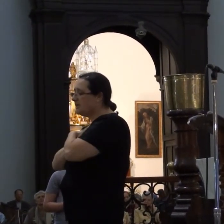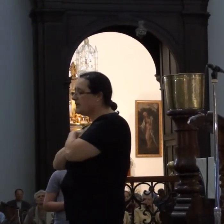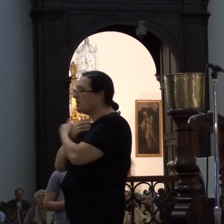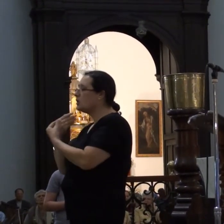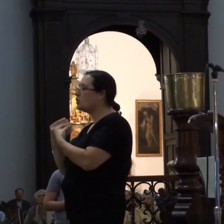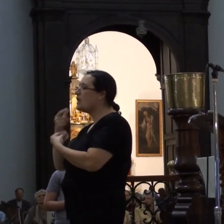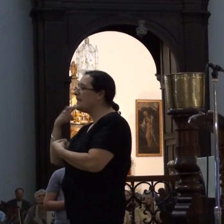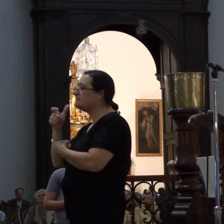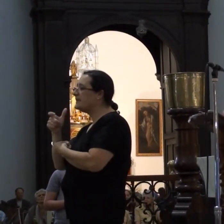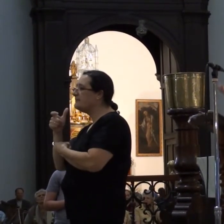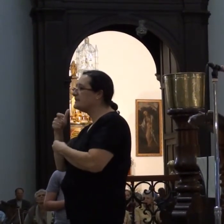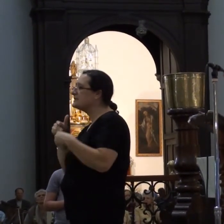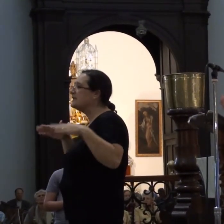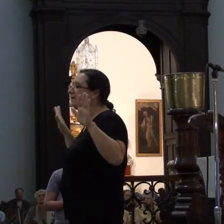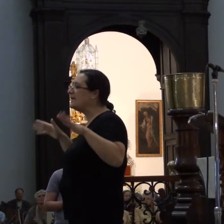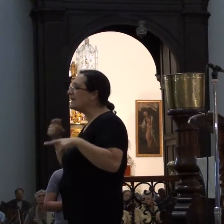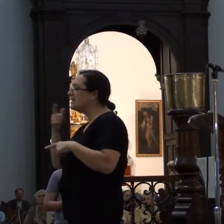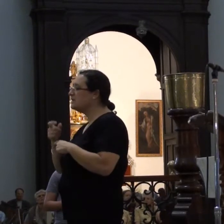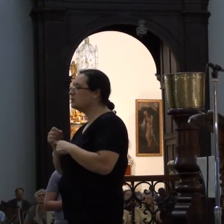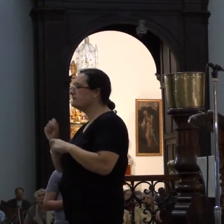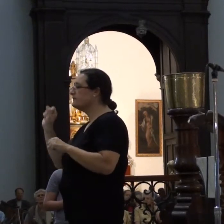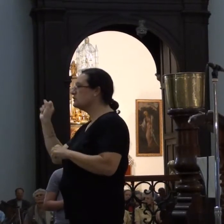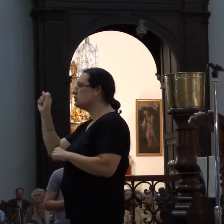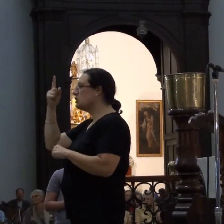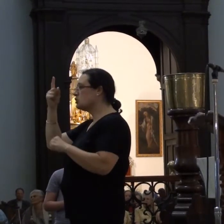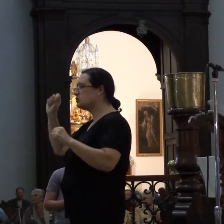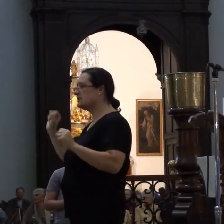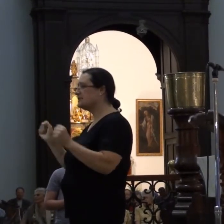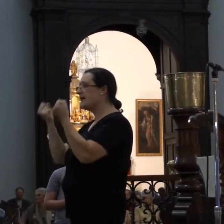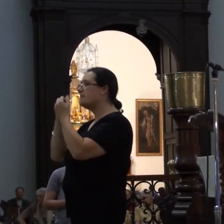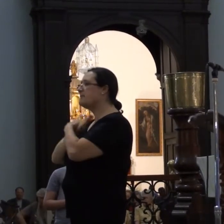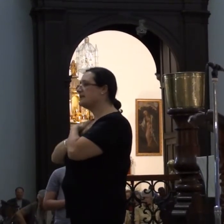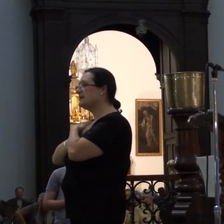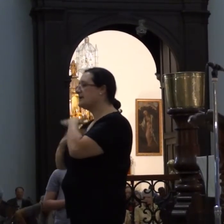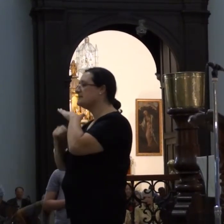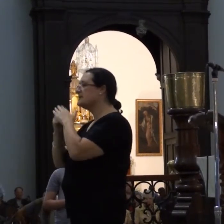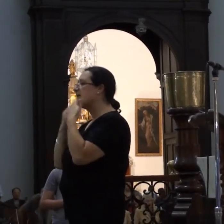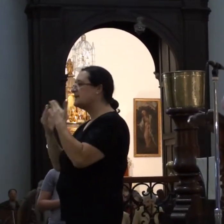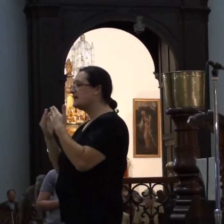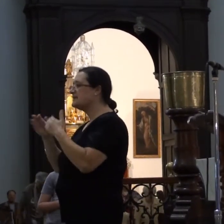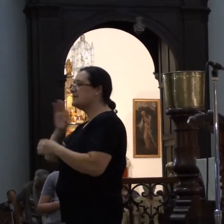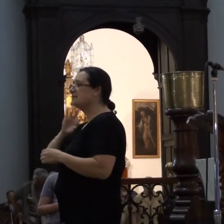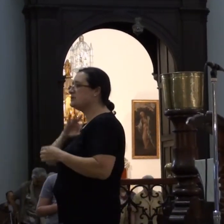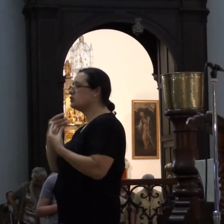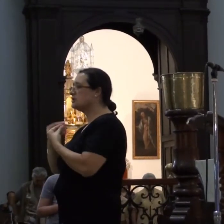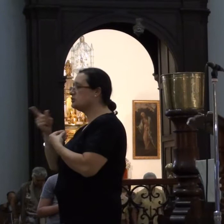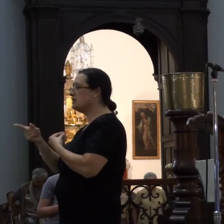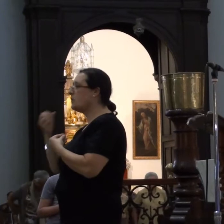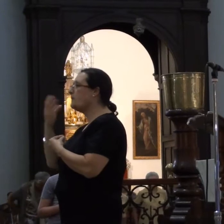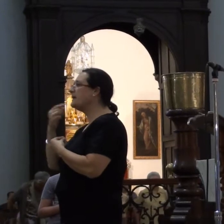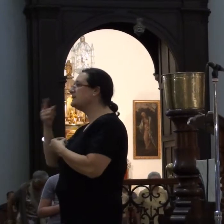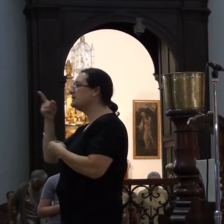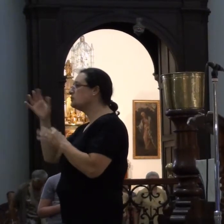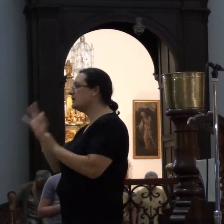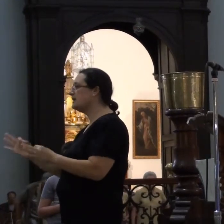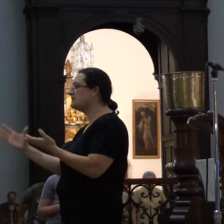dan que la salud Dios te salve María llena eres de Gracia el señor es contigo